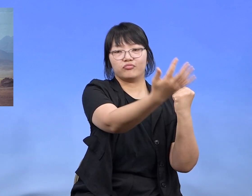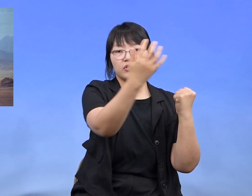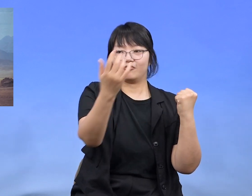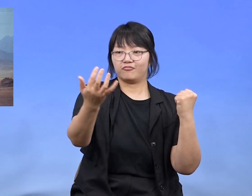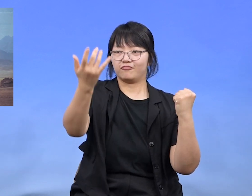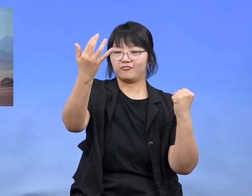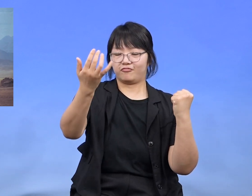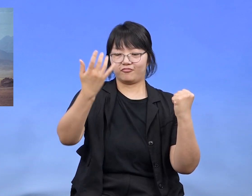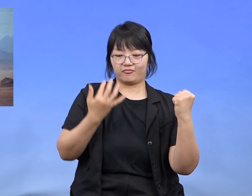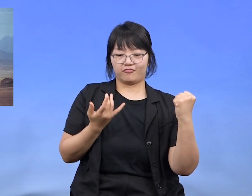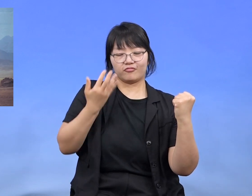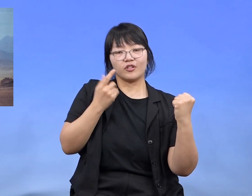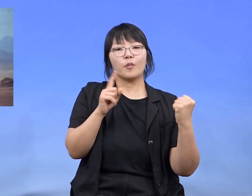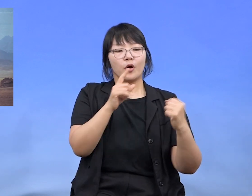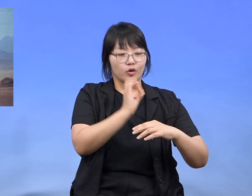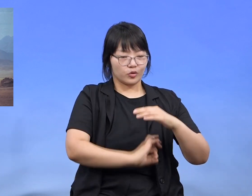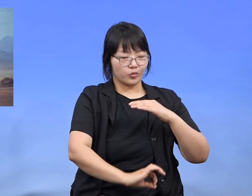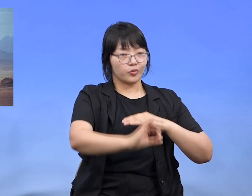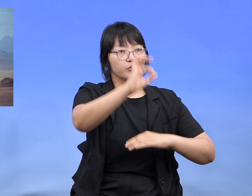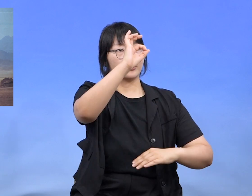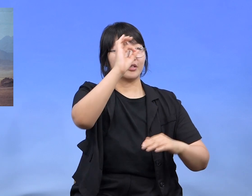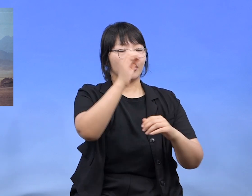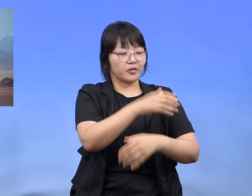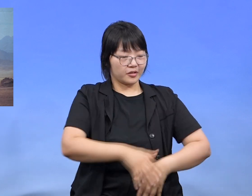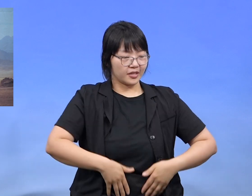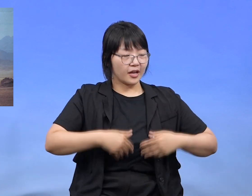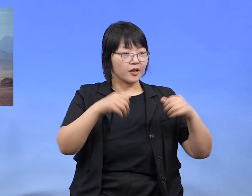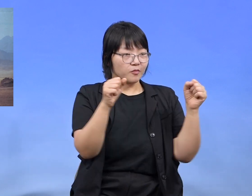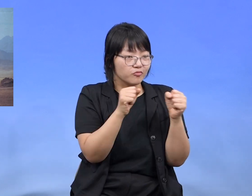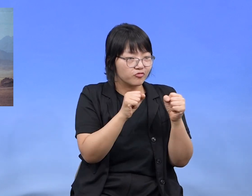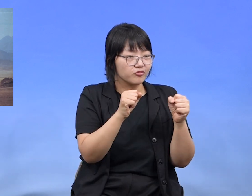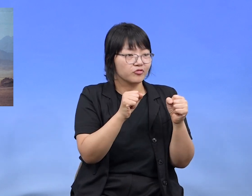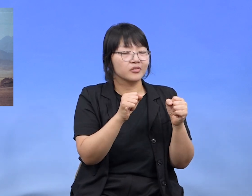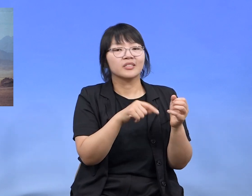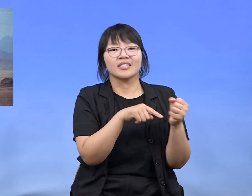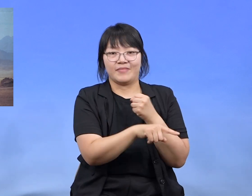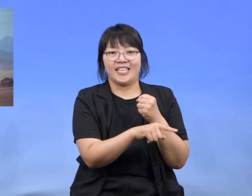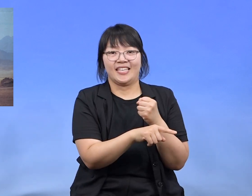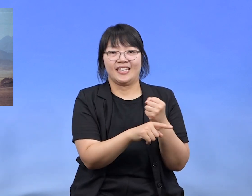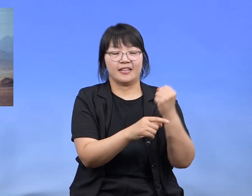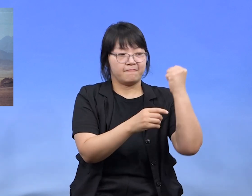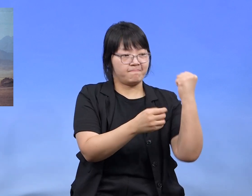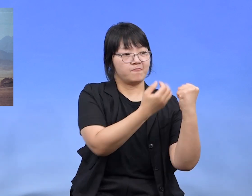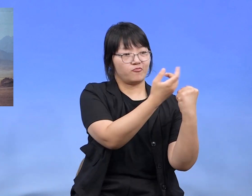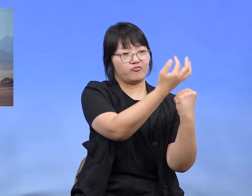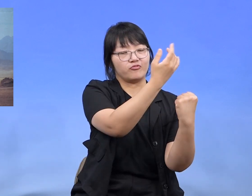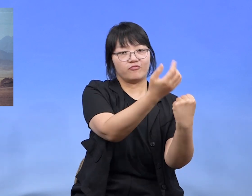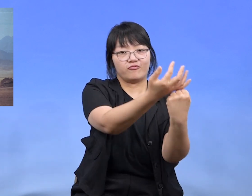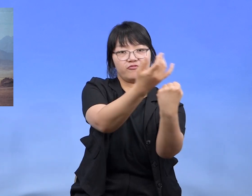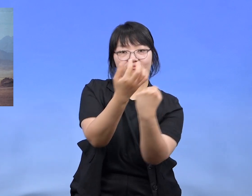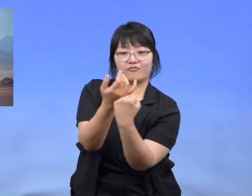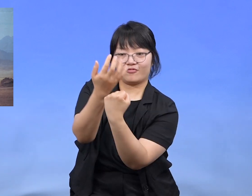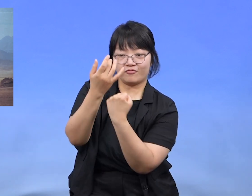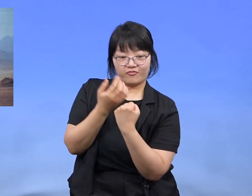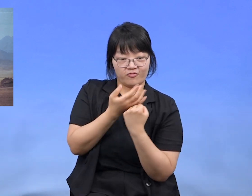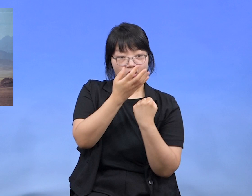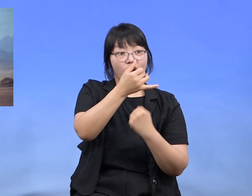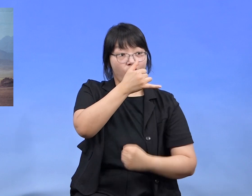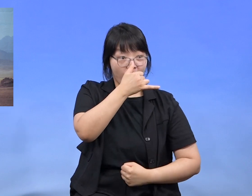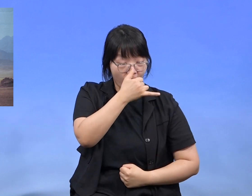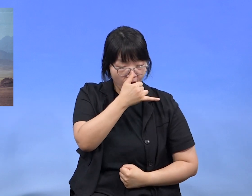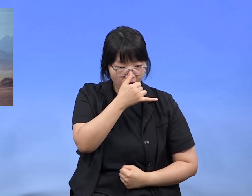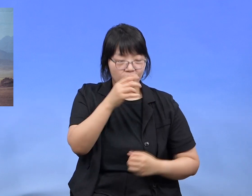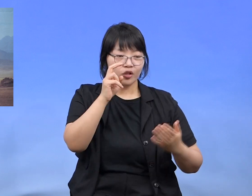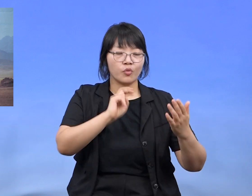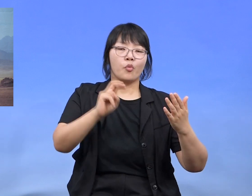동서남북을 상징하는 그 4개의 촛대에 불이 밝혀집니다. 자, 그러면 노래와